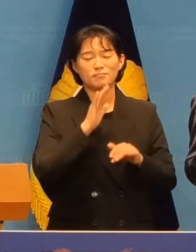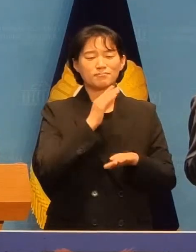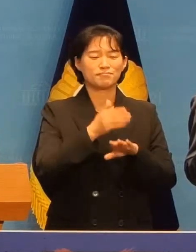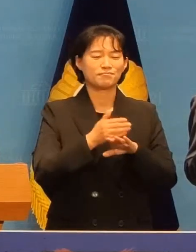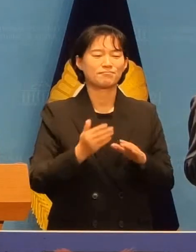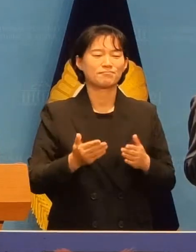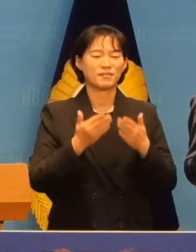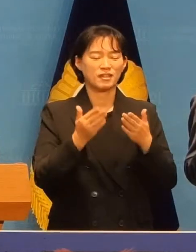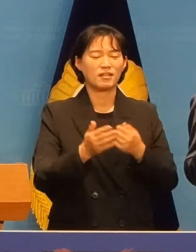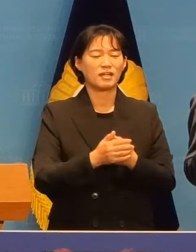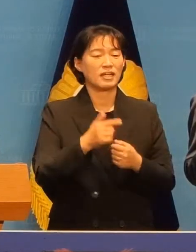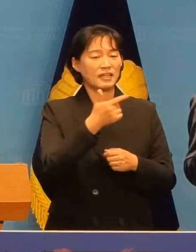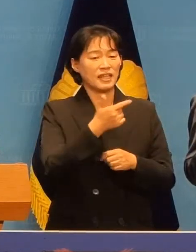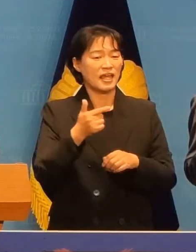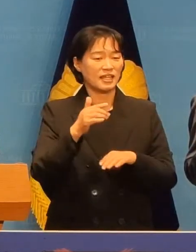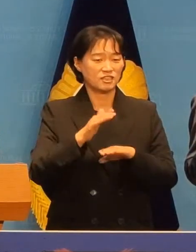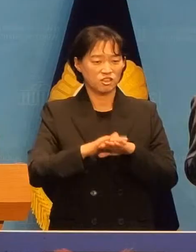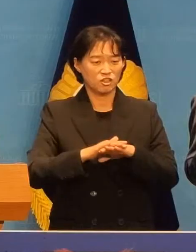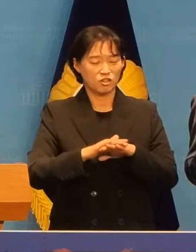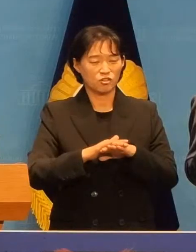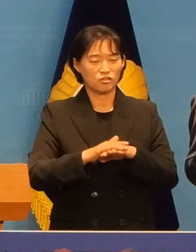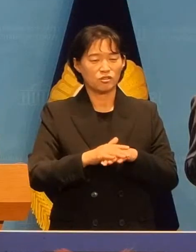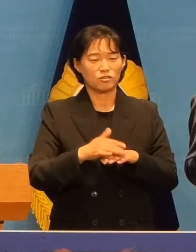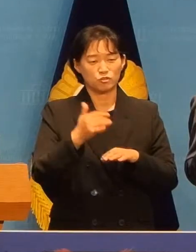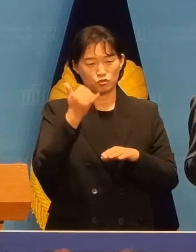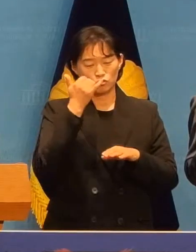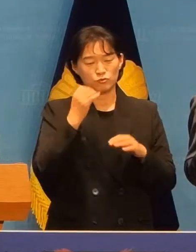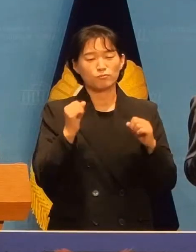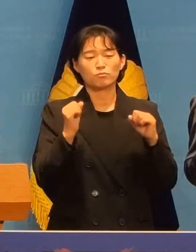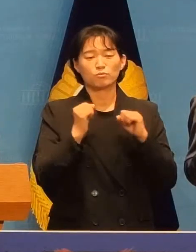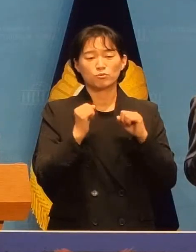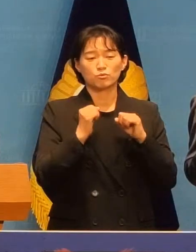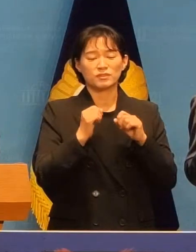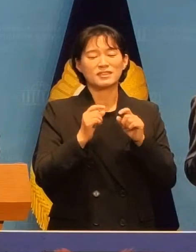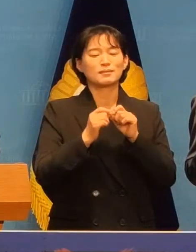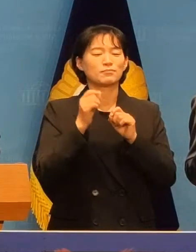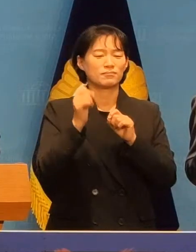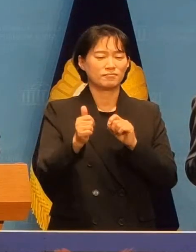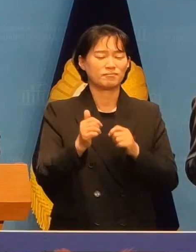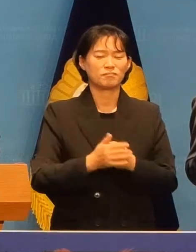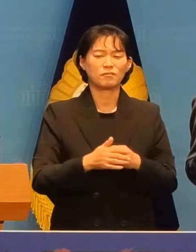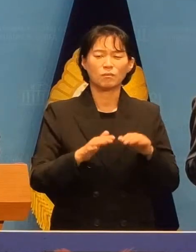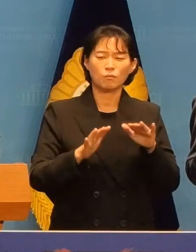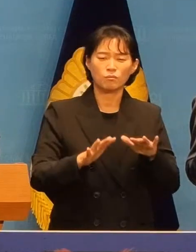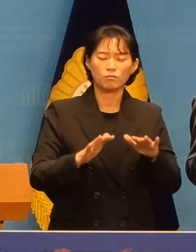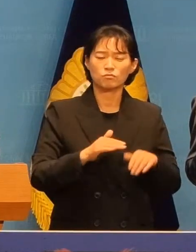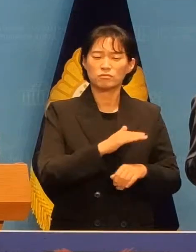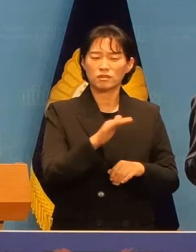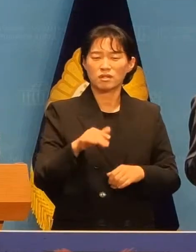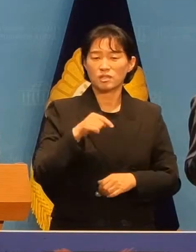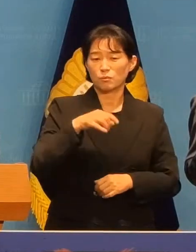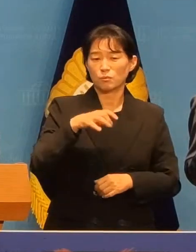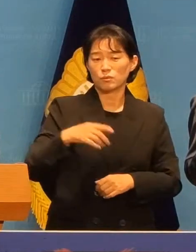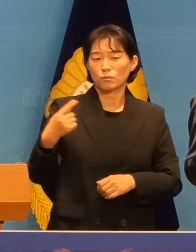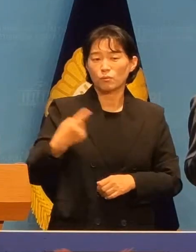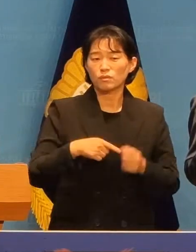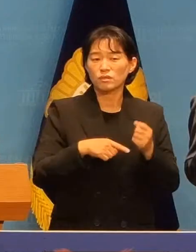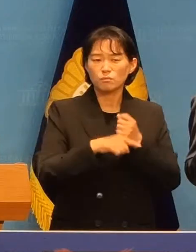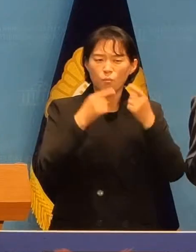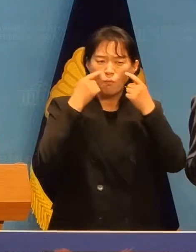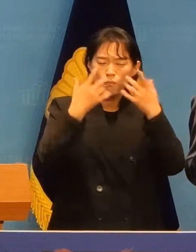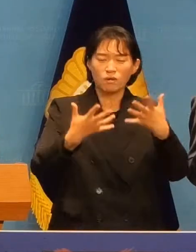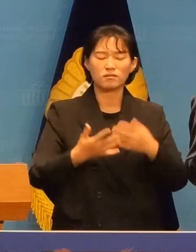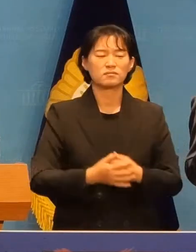금속노조 대전충북지부 GM부품 물류 지회장 김용태입니다. 오늘 우리가 이 자리에 선 이유는